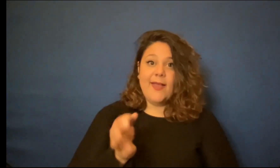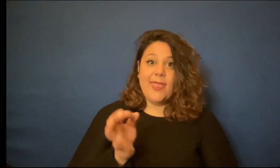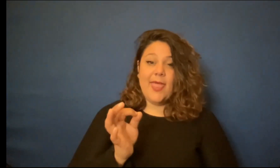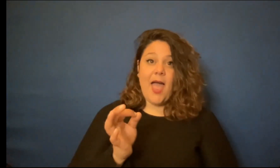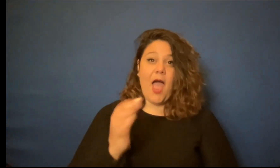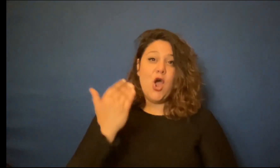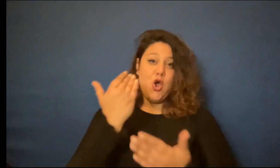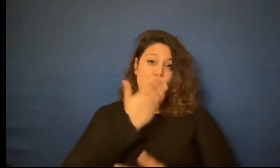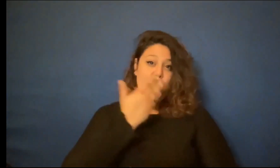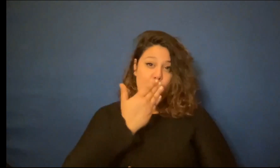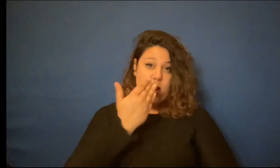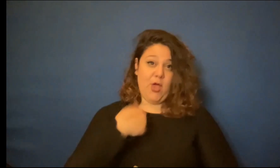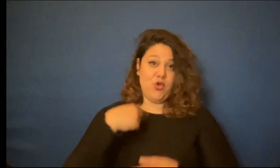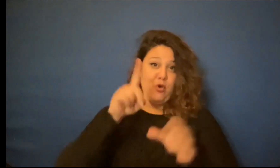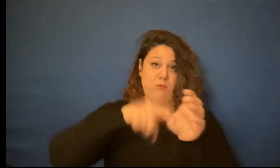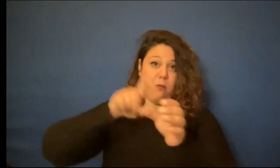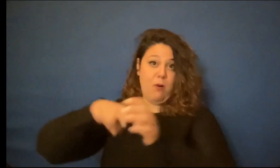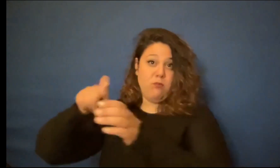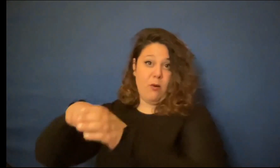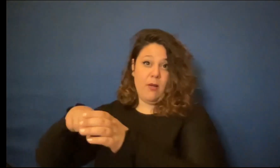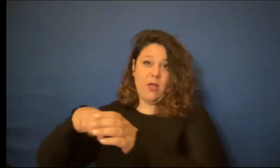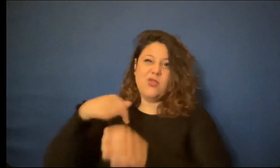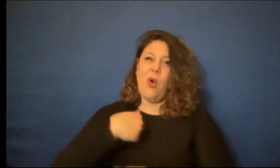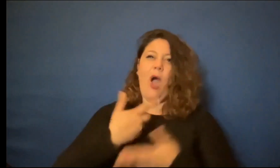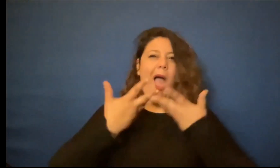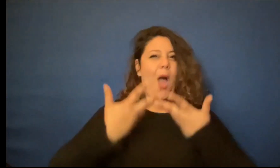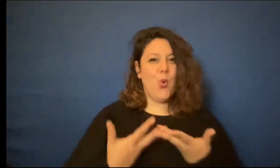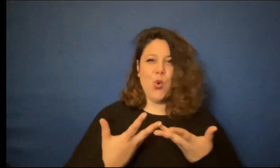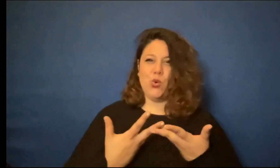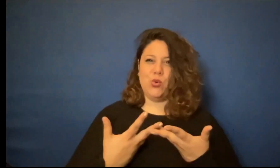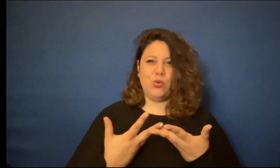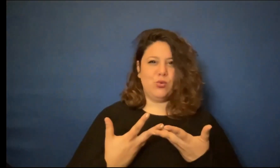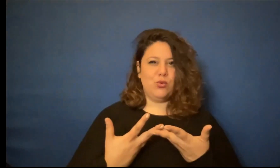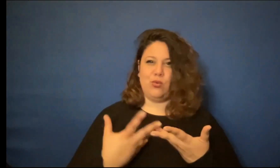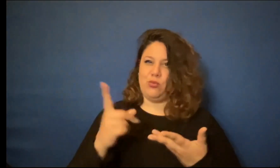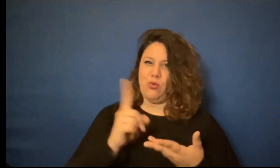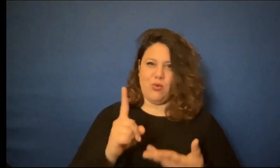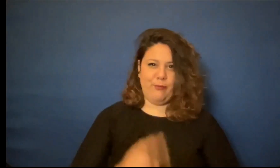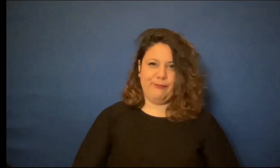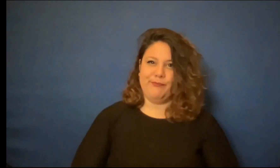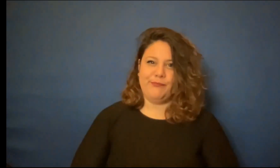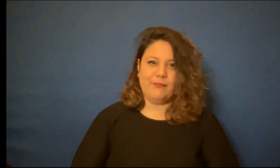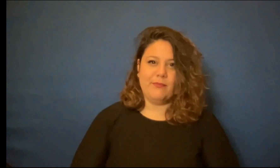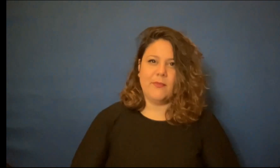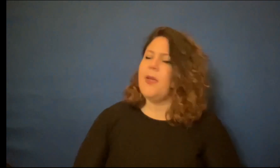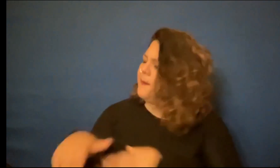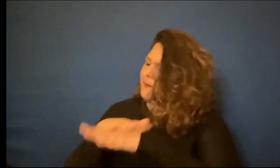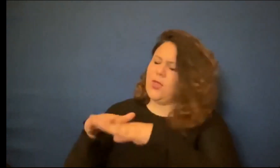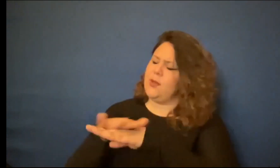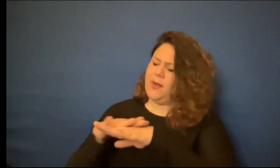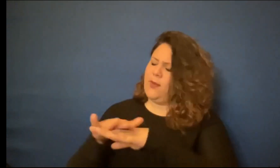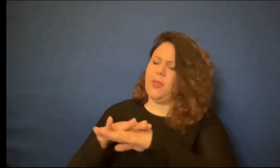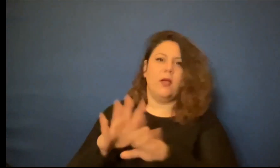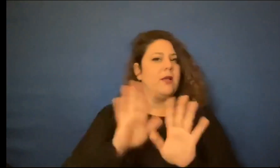estado no he estado a gusto. No he estado a gusto. Perdona, discúlpame. Nada,